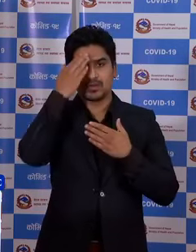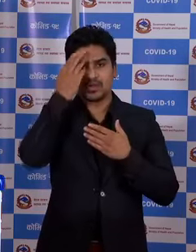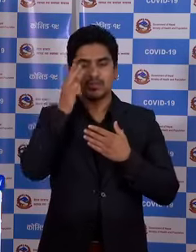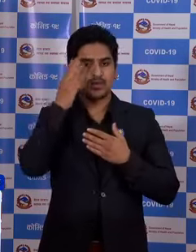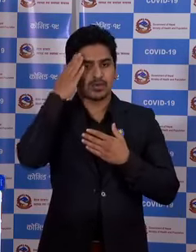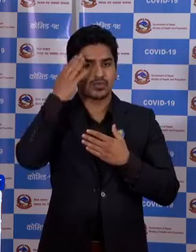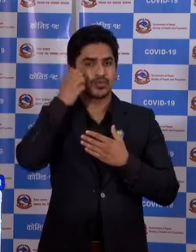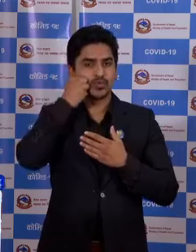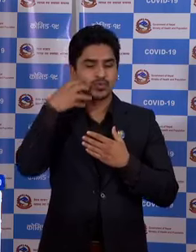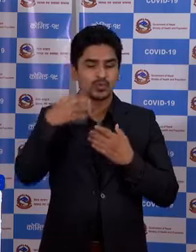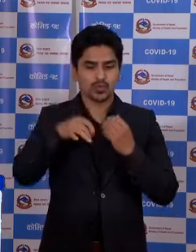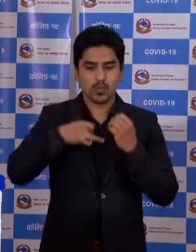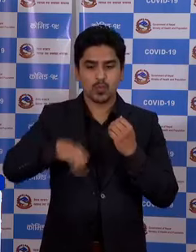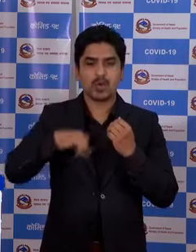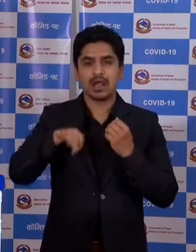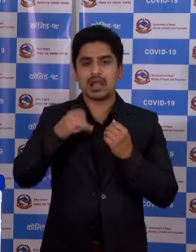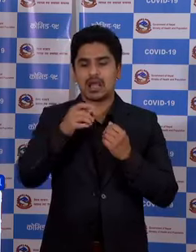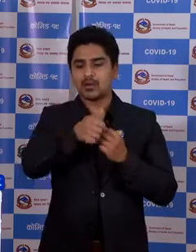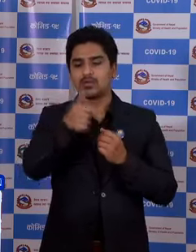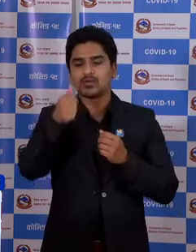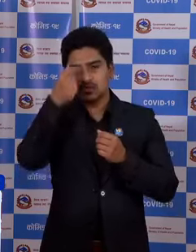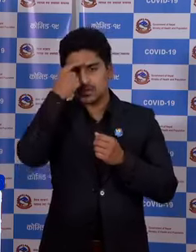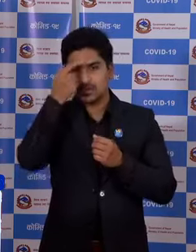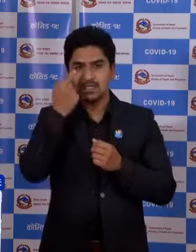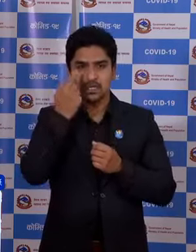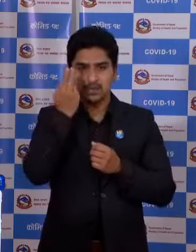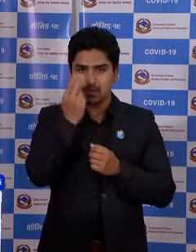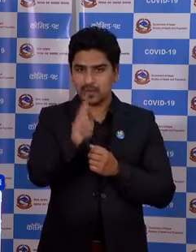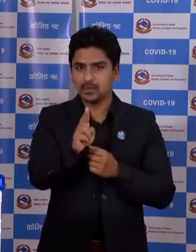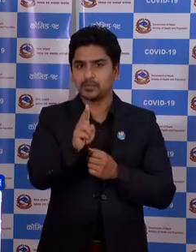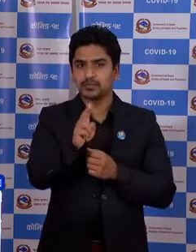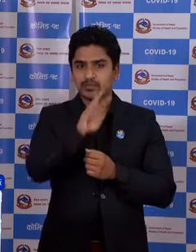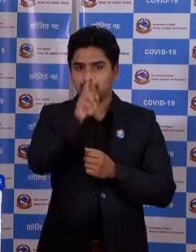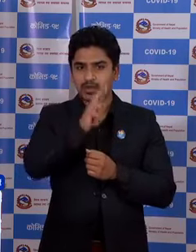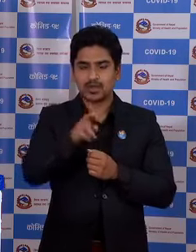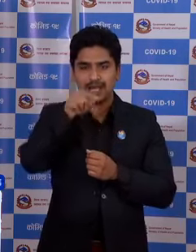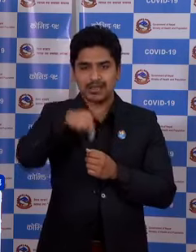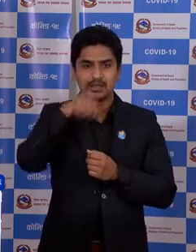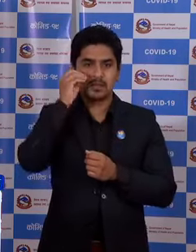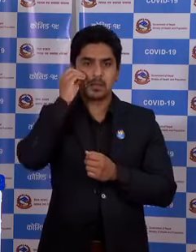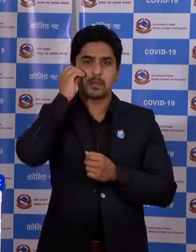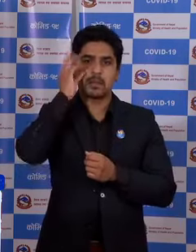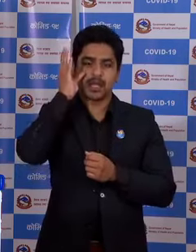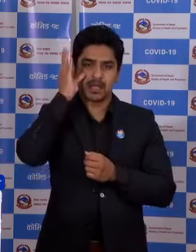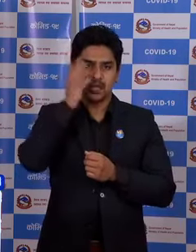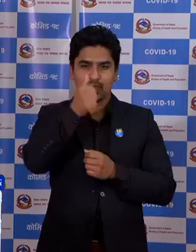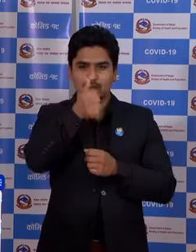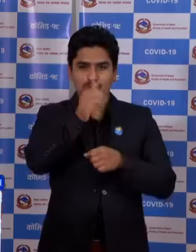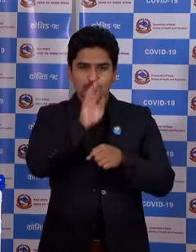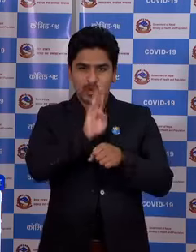ज्वरो, झाडा पखाला लगायतका समस्याहरू, र आज बिहान